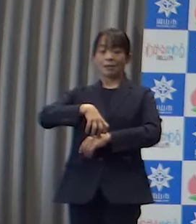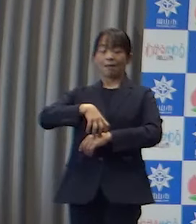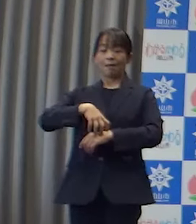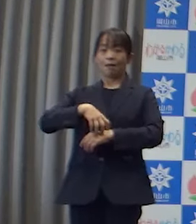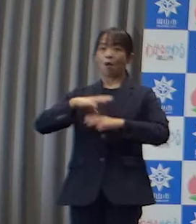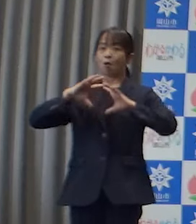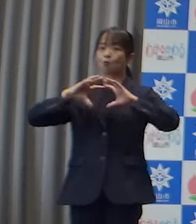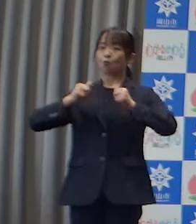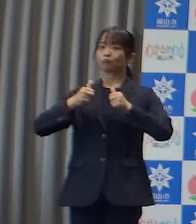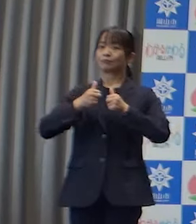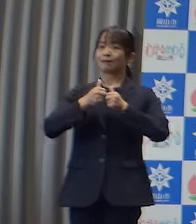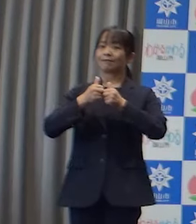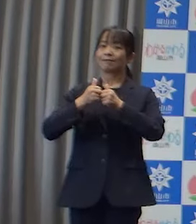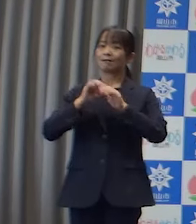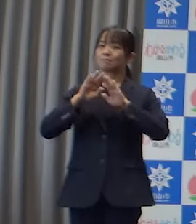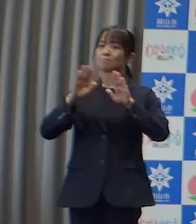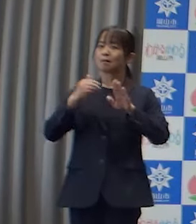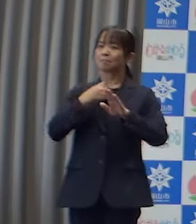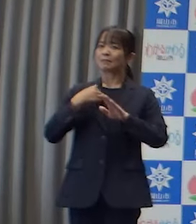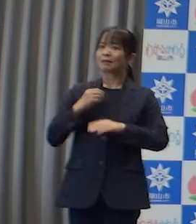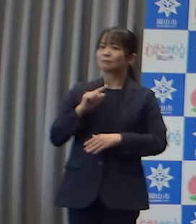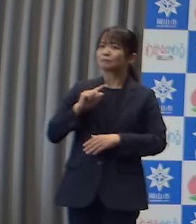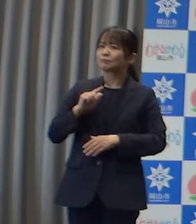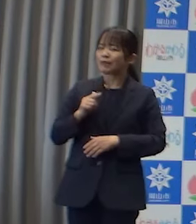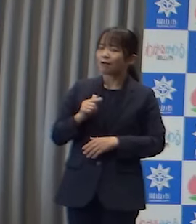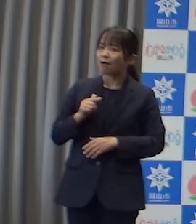。そういった時にはですね、